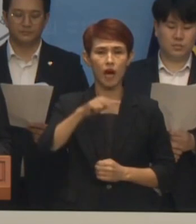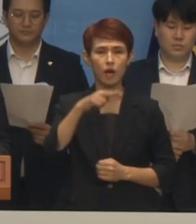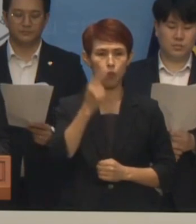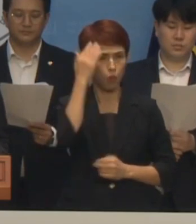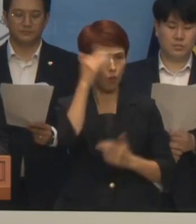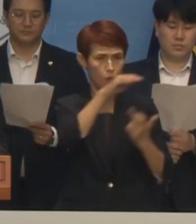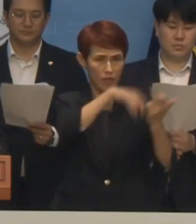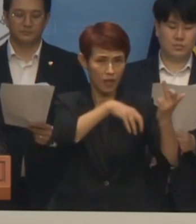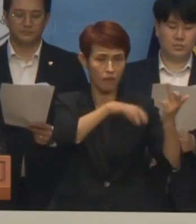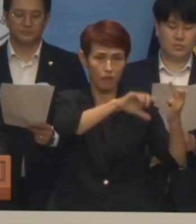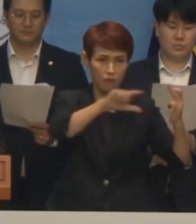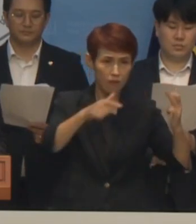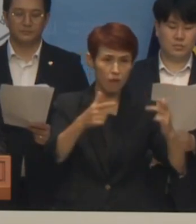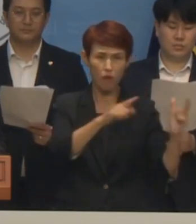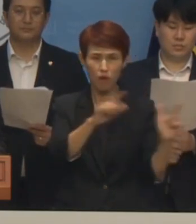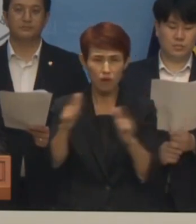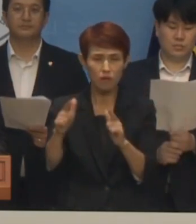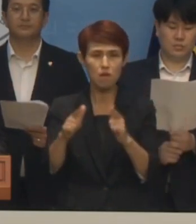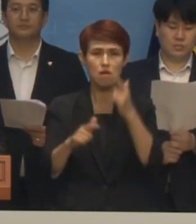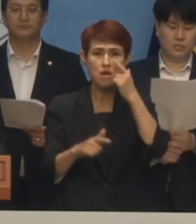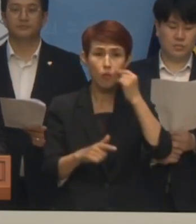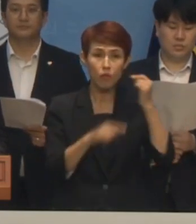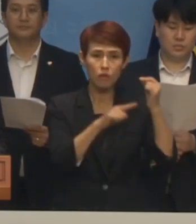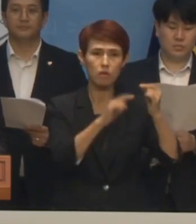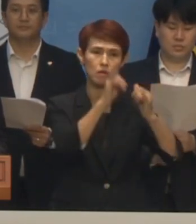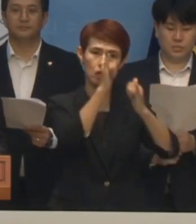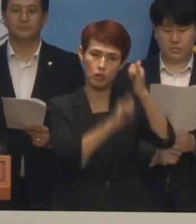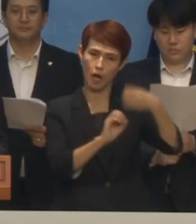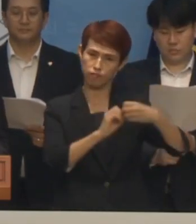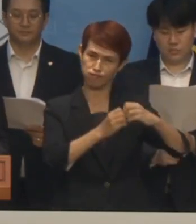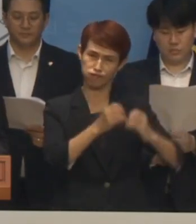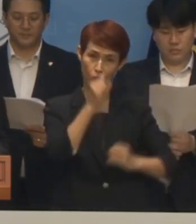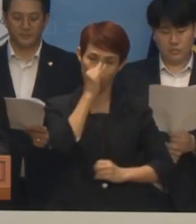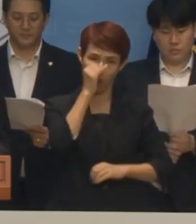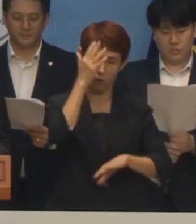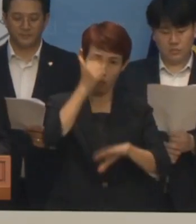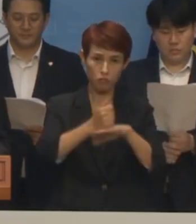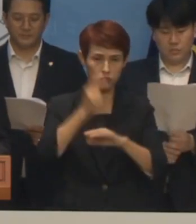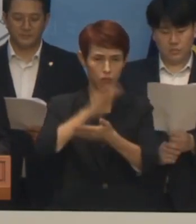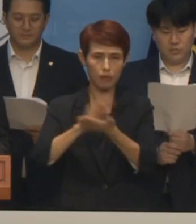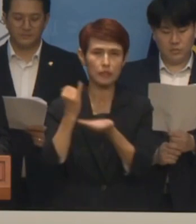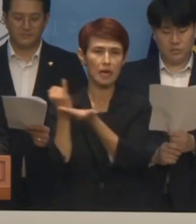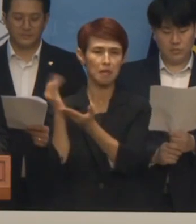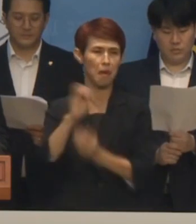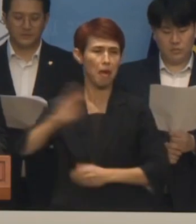지점에서 자행되고 있는 일본의 역사 왜곡은 소녀상을 철거하라는 요구로 이어지고 있는 것입니다.